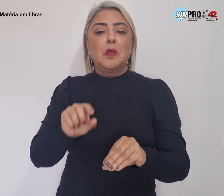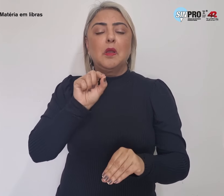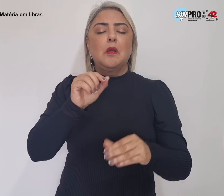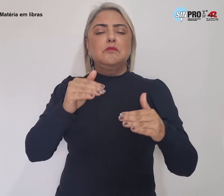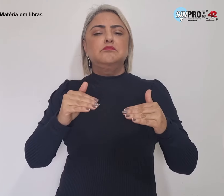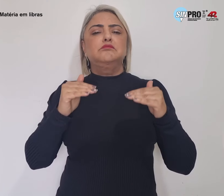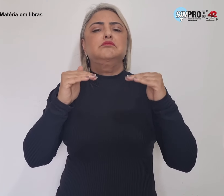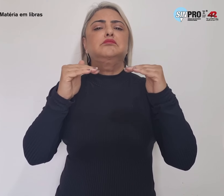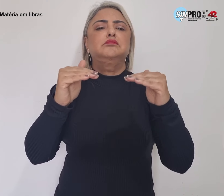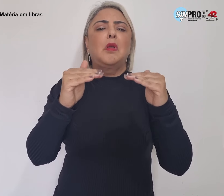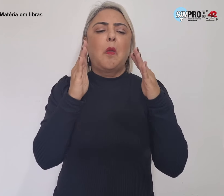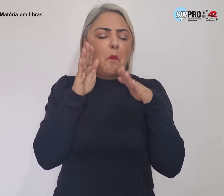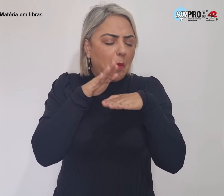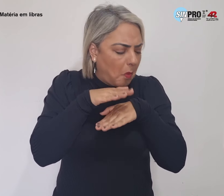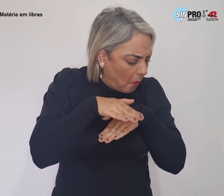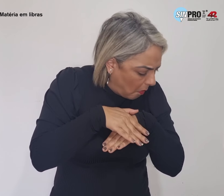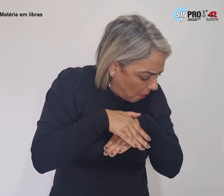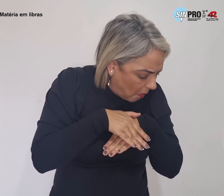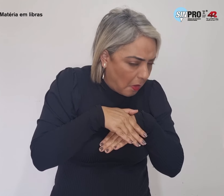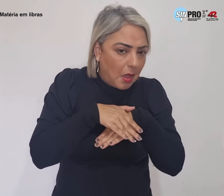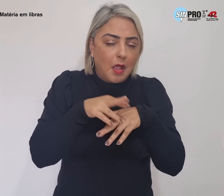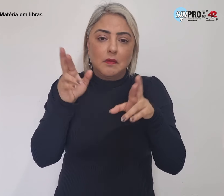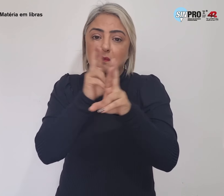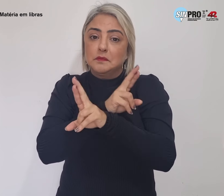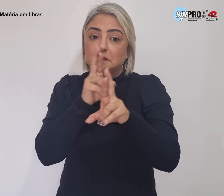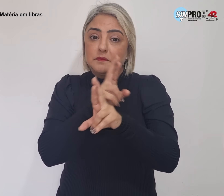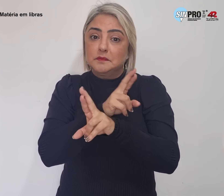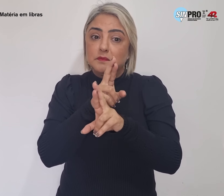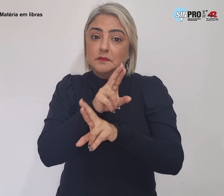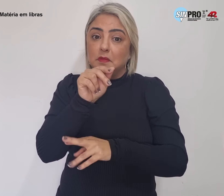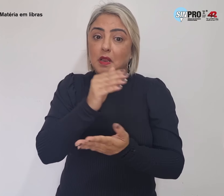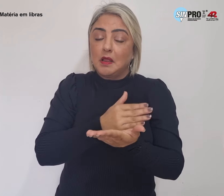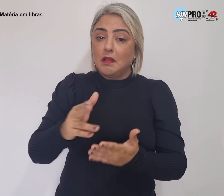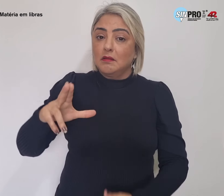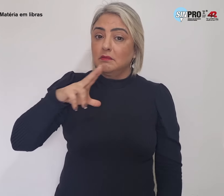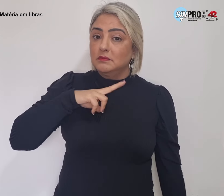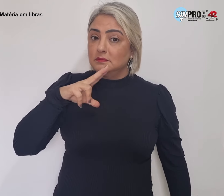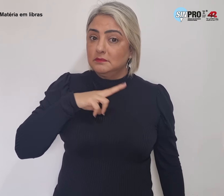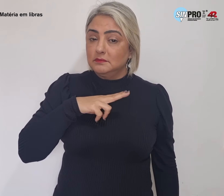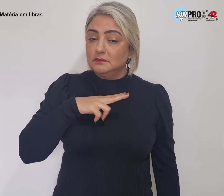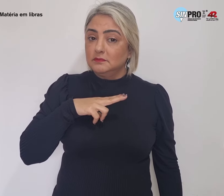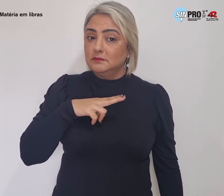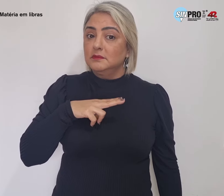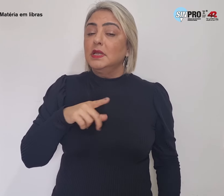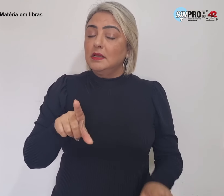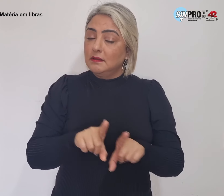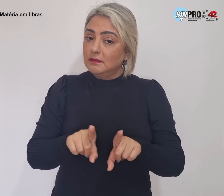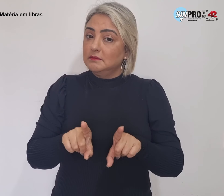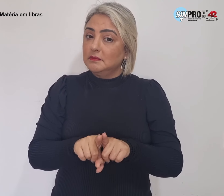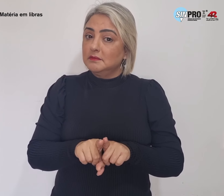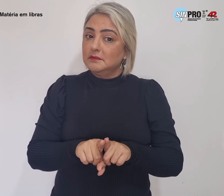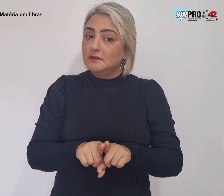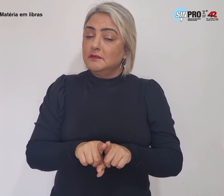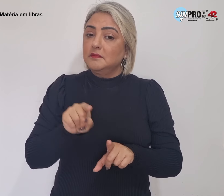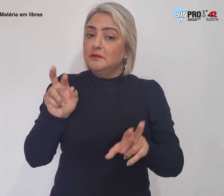subalterna com relação à iniciativa privada e, ao mesmo tempo, com relação aos